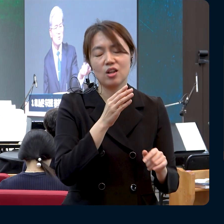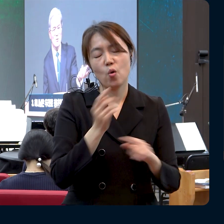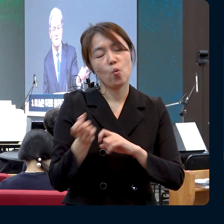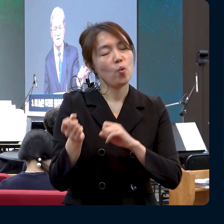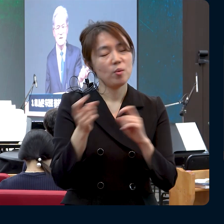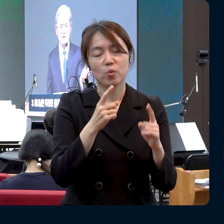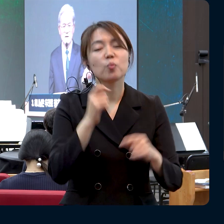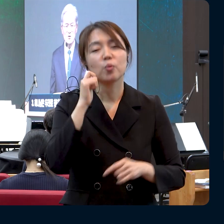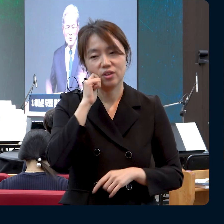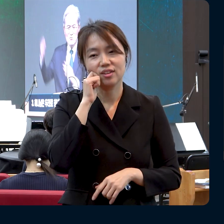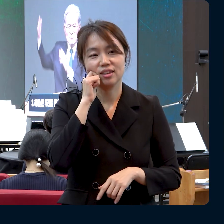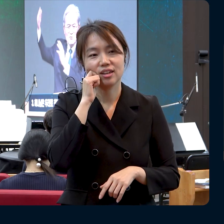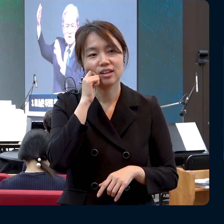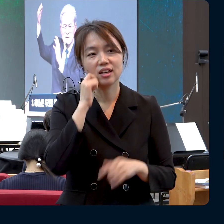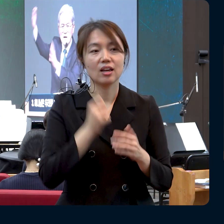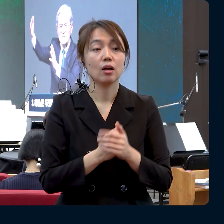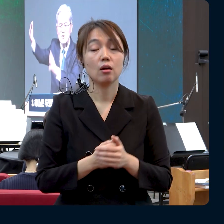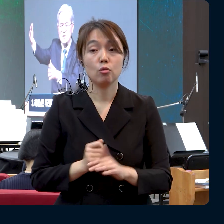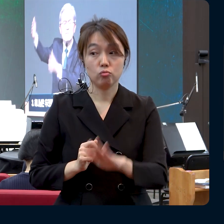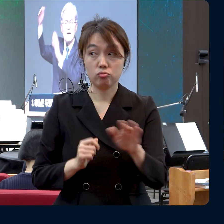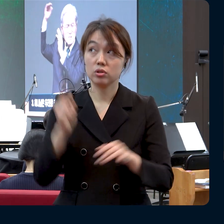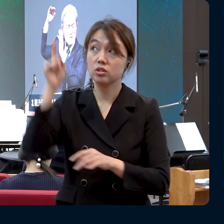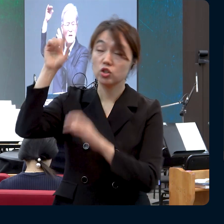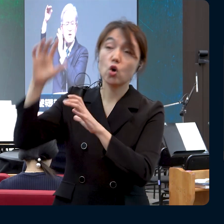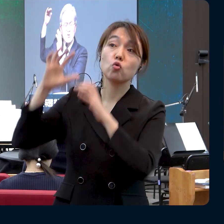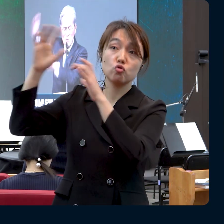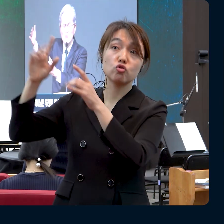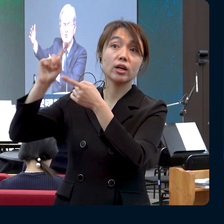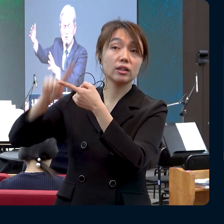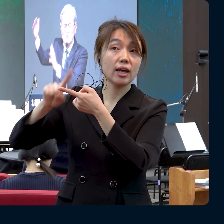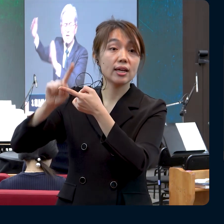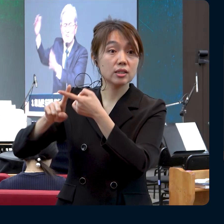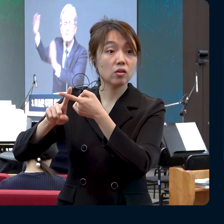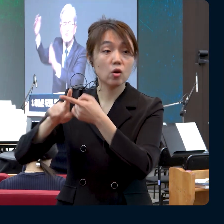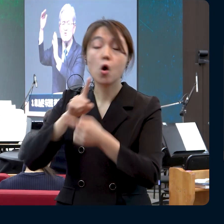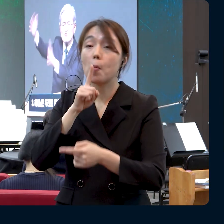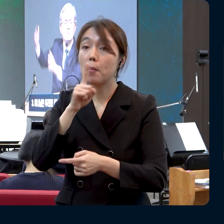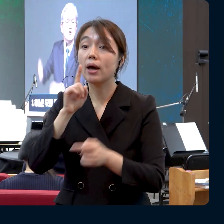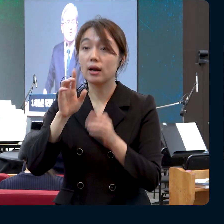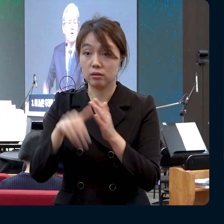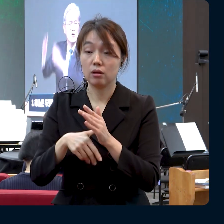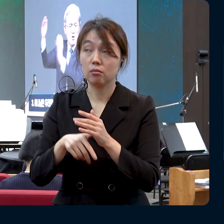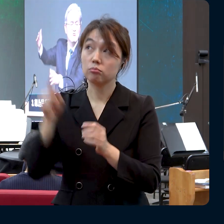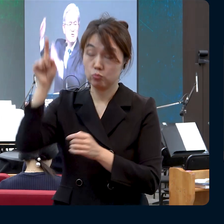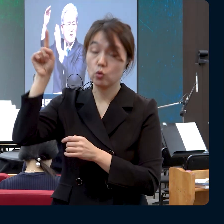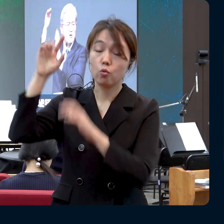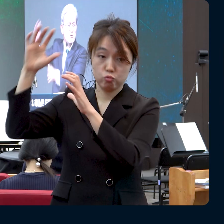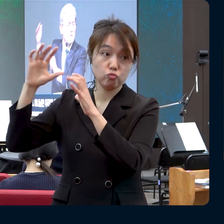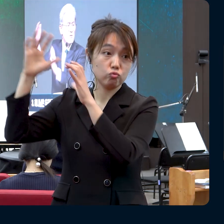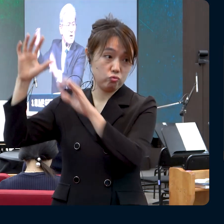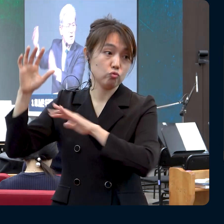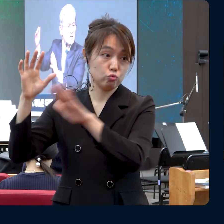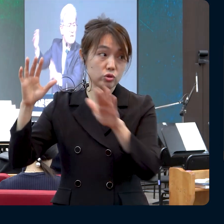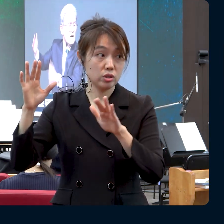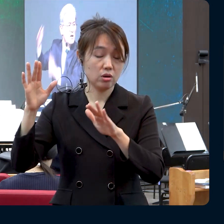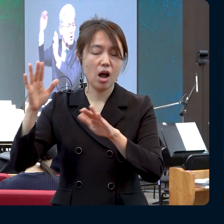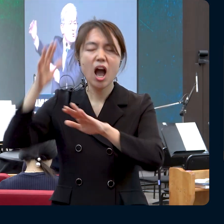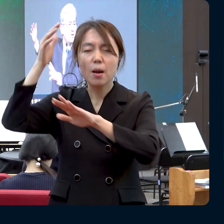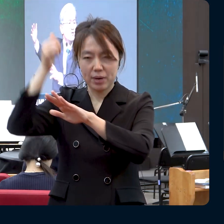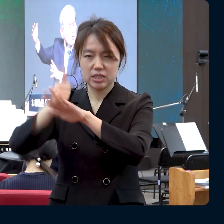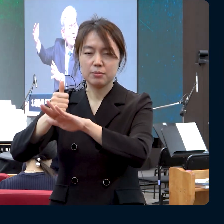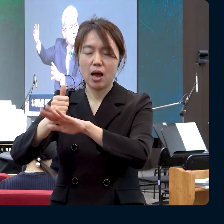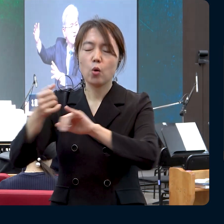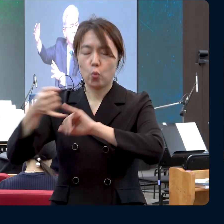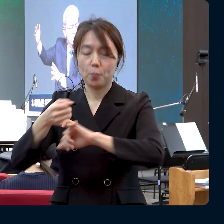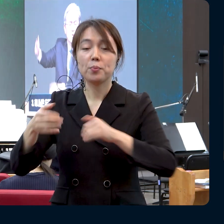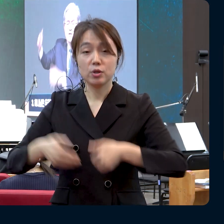우리는 종종 천국을 이야기하면서 맞습니다. 천국이 우리의 궁극적 축복이고 천국이 우리의 신앙의